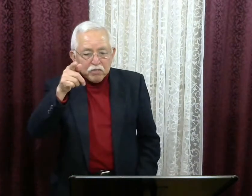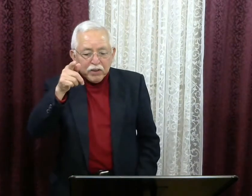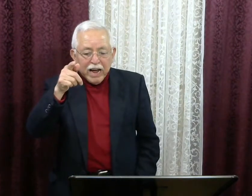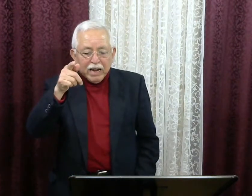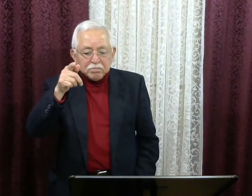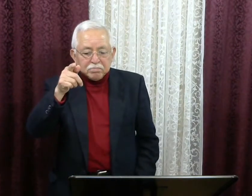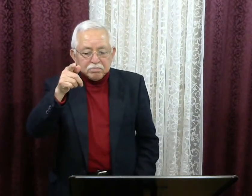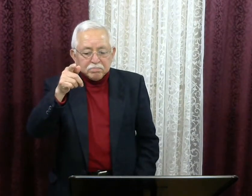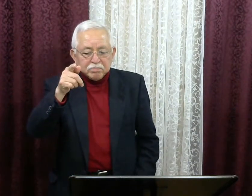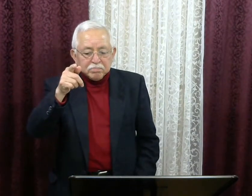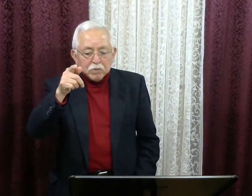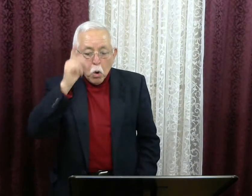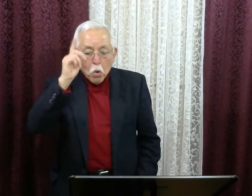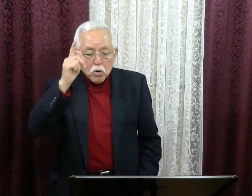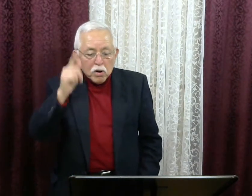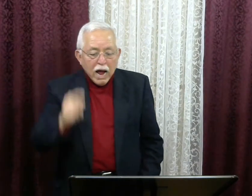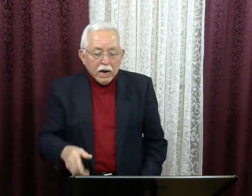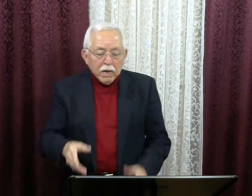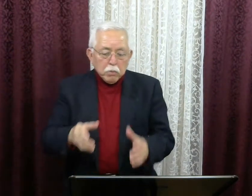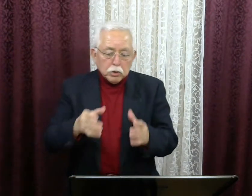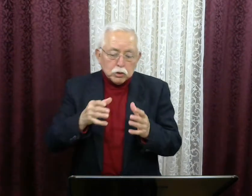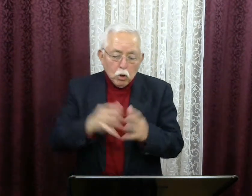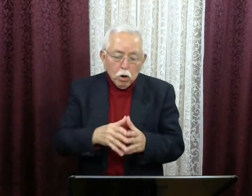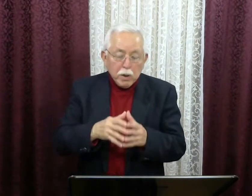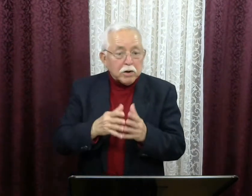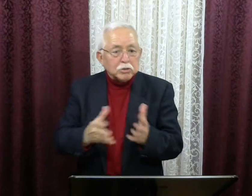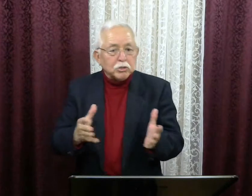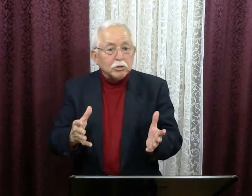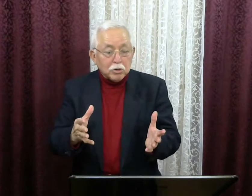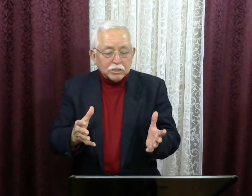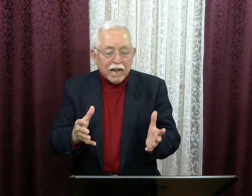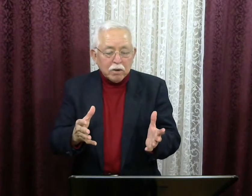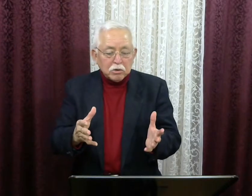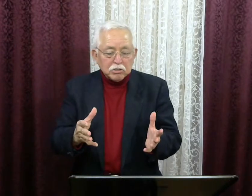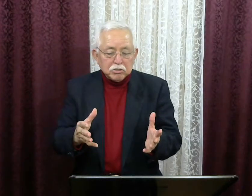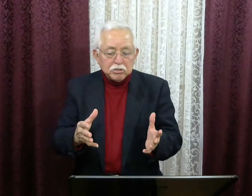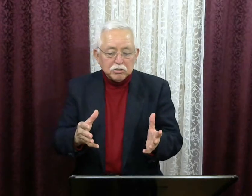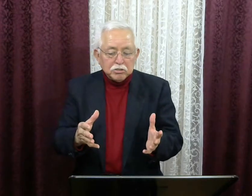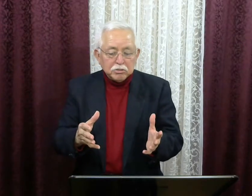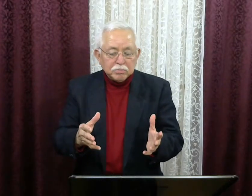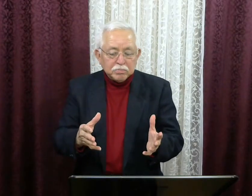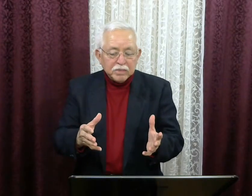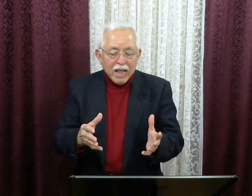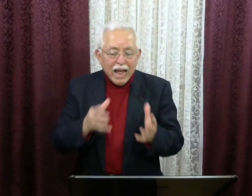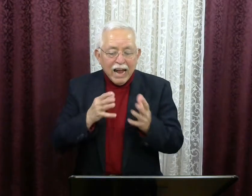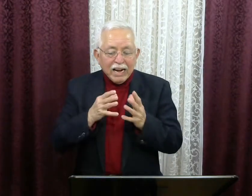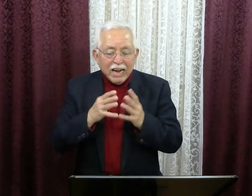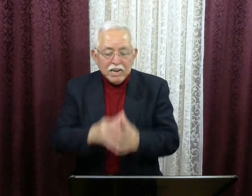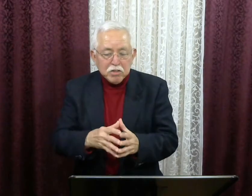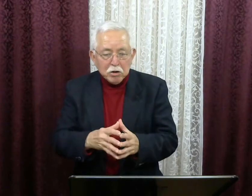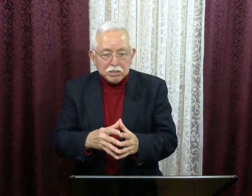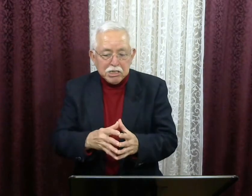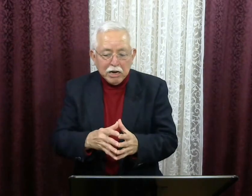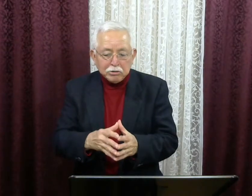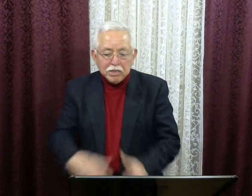final. Un lugar, pero solo para nosotros los salvos. El reino de los cielos,